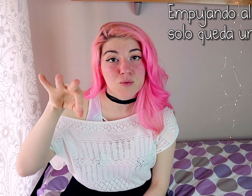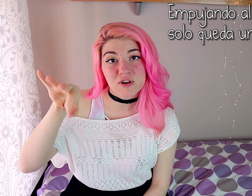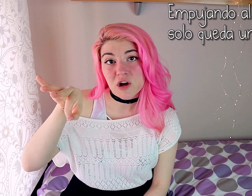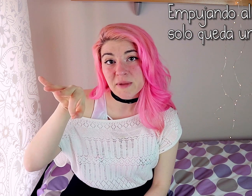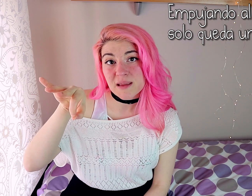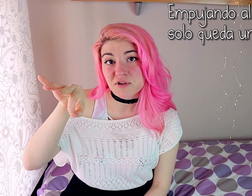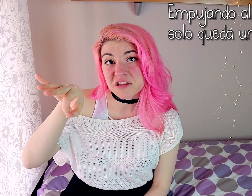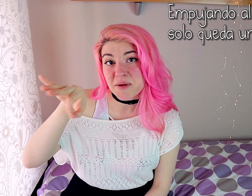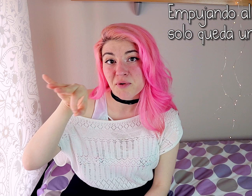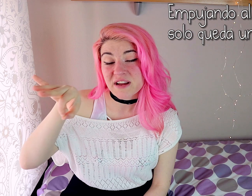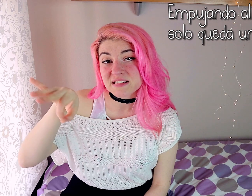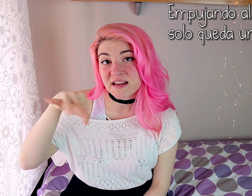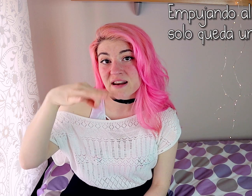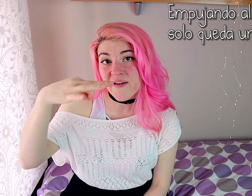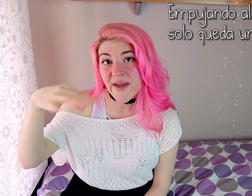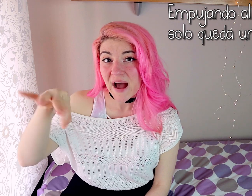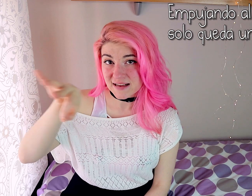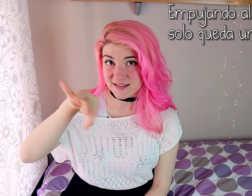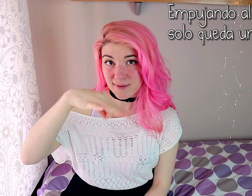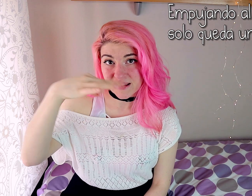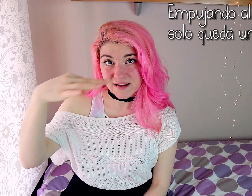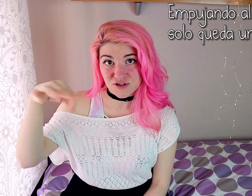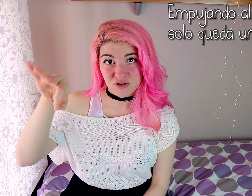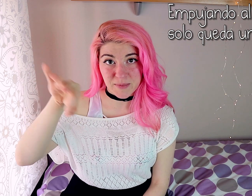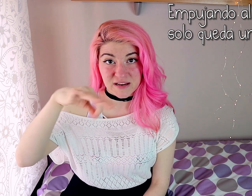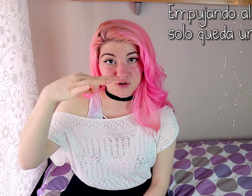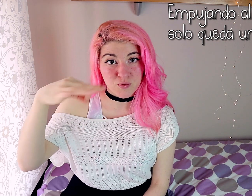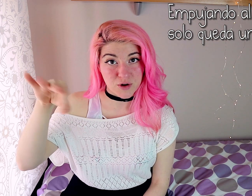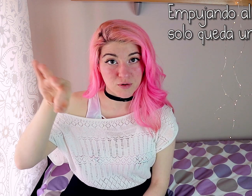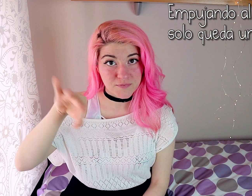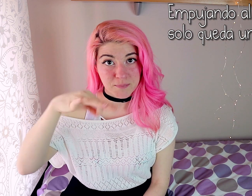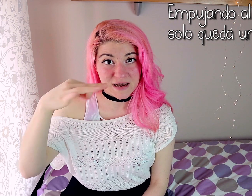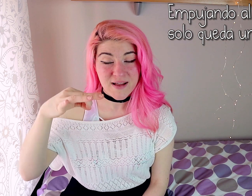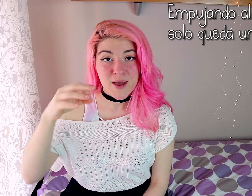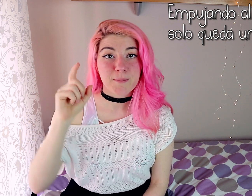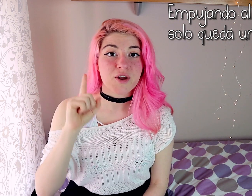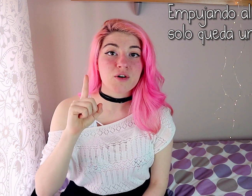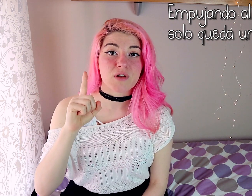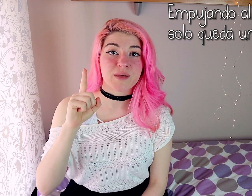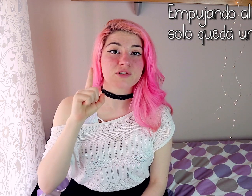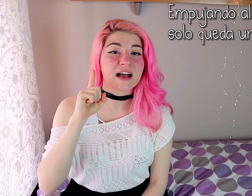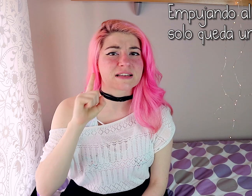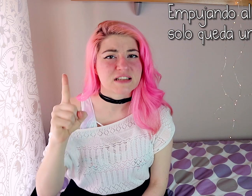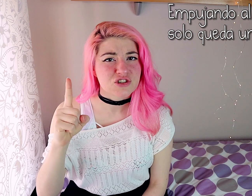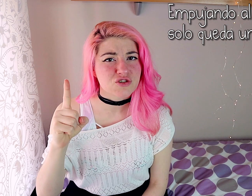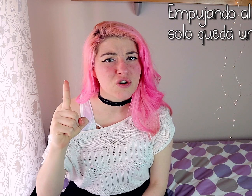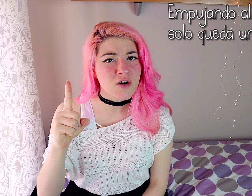únicamente pues también podría ser así, ¿vale? Que esto también es único, ¿vale? Pero lo hacemos así. Solo